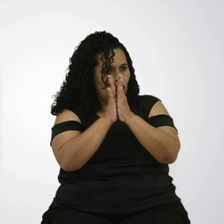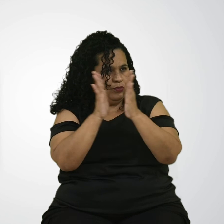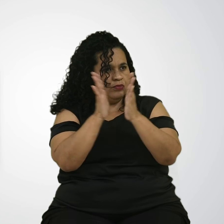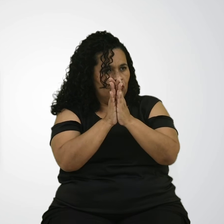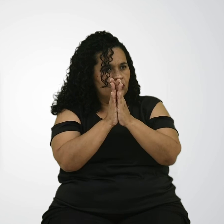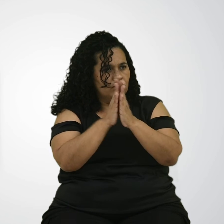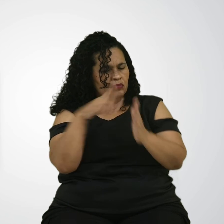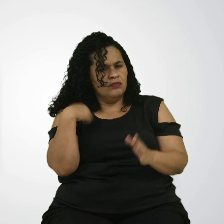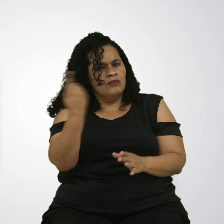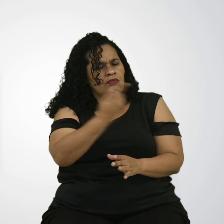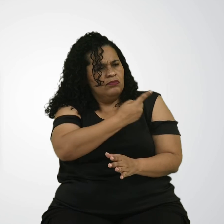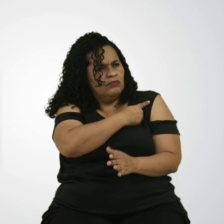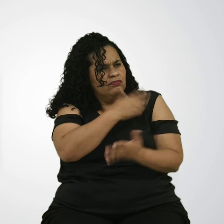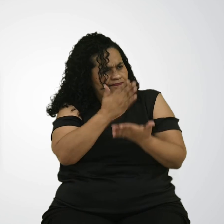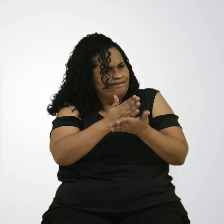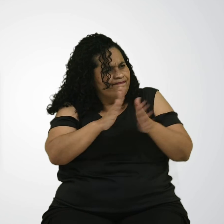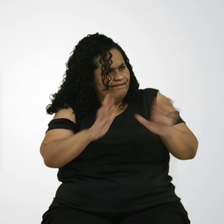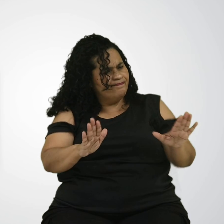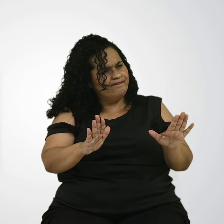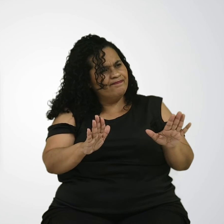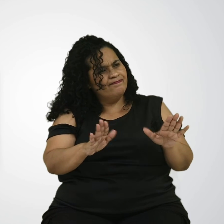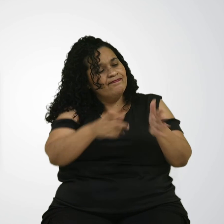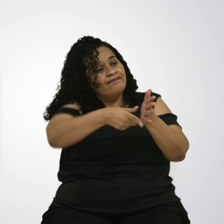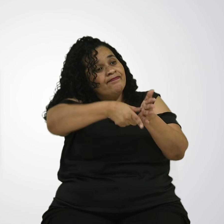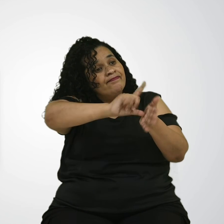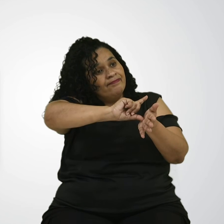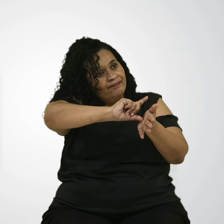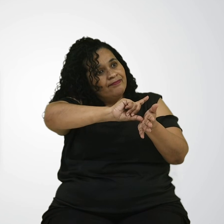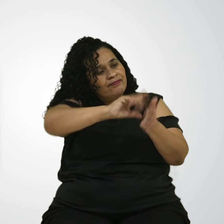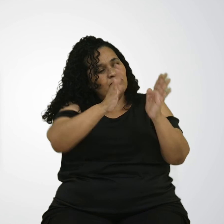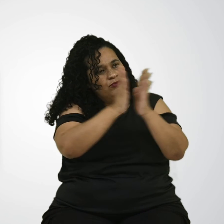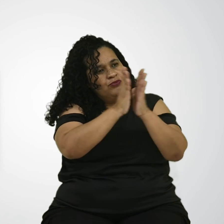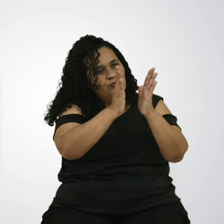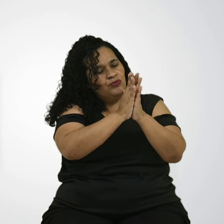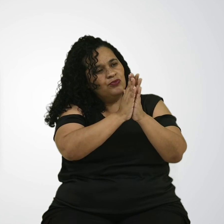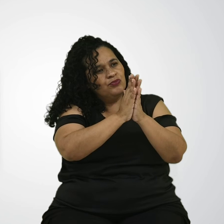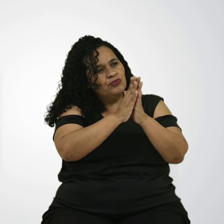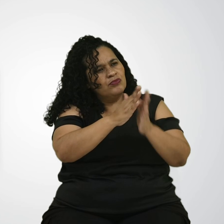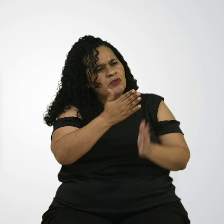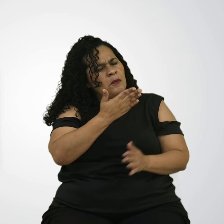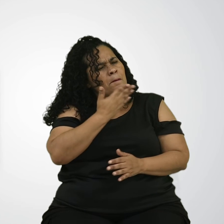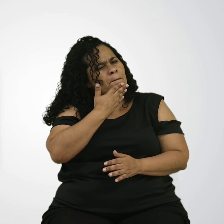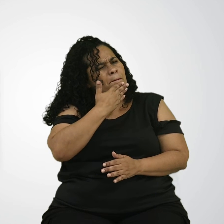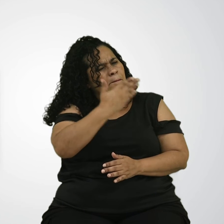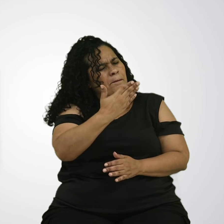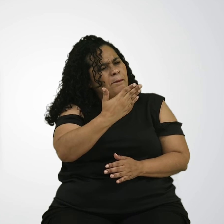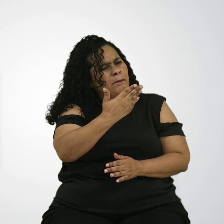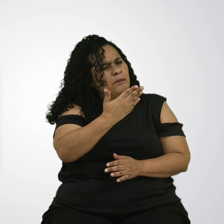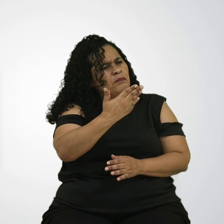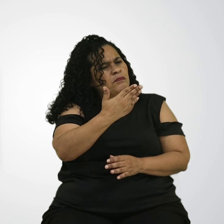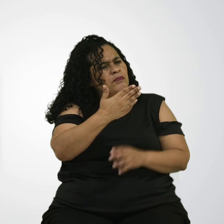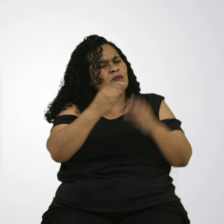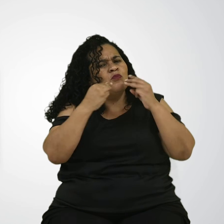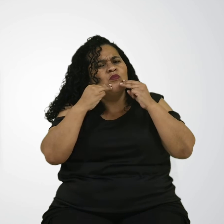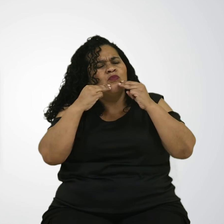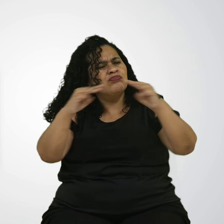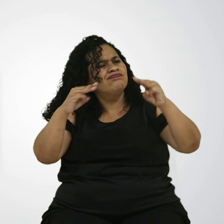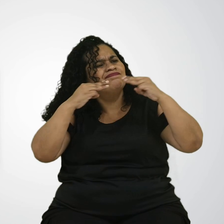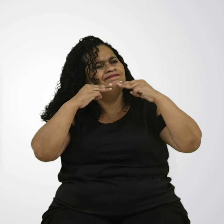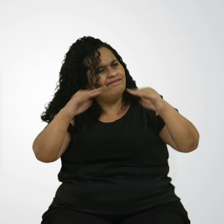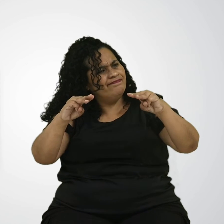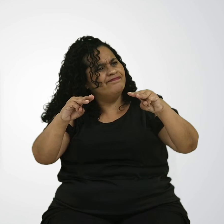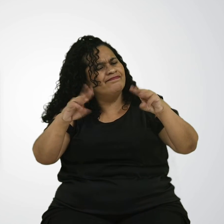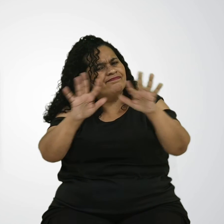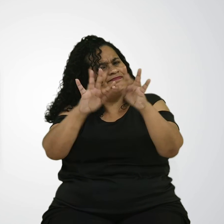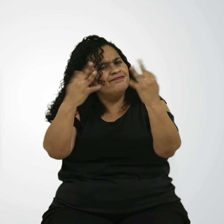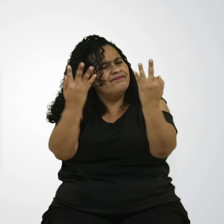gente encerrar. Mas antes da sua oração, eu queria que você desse uma palavra para